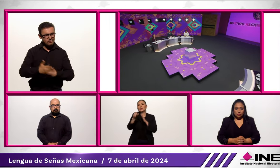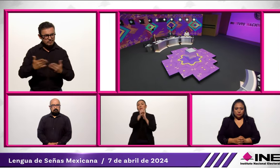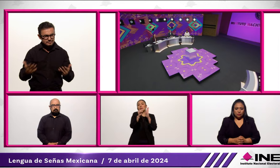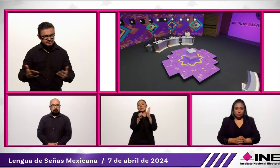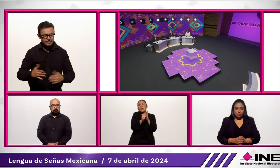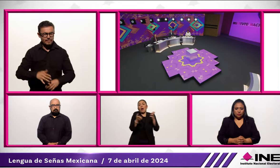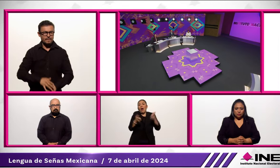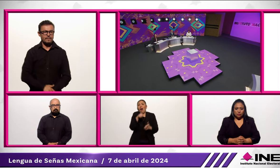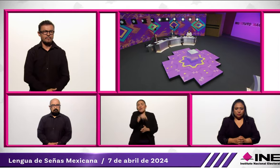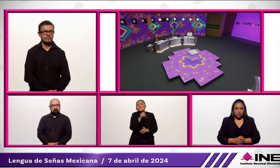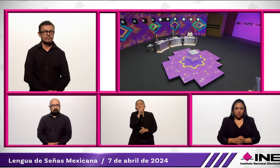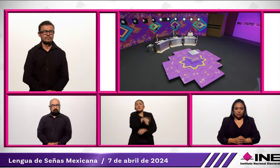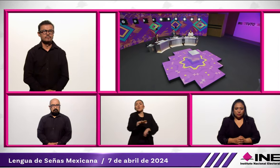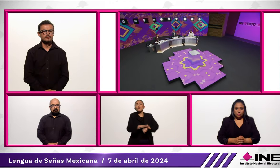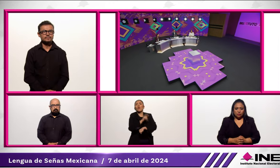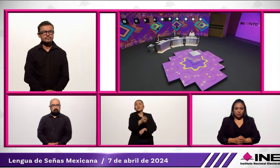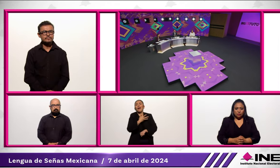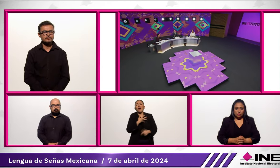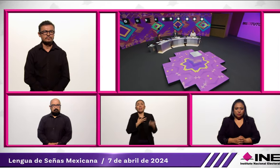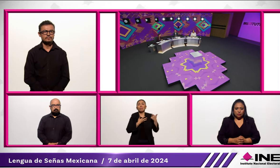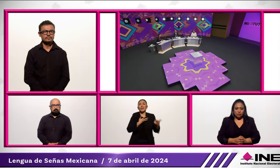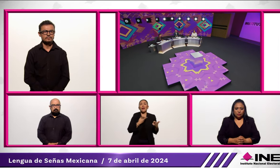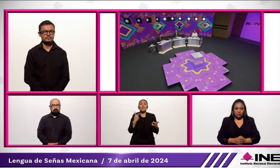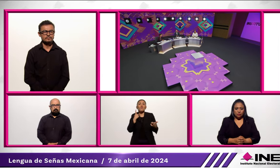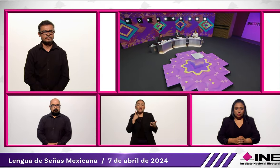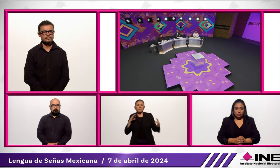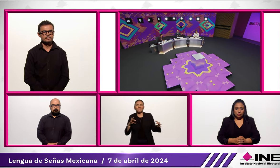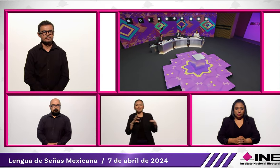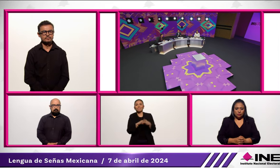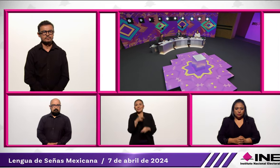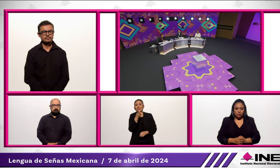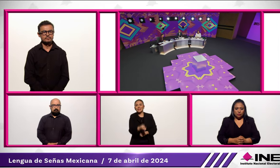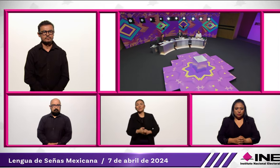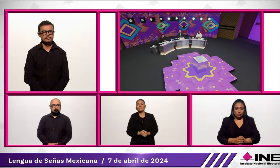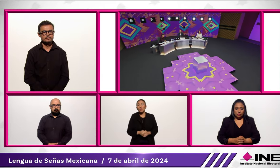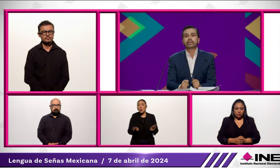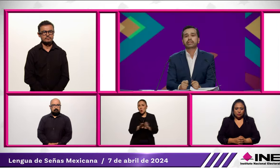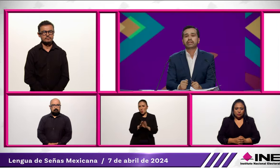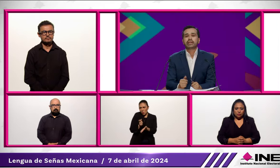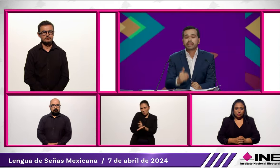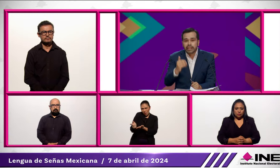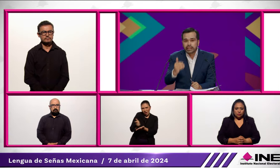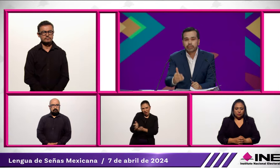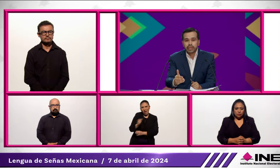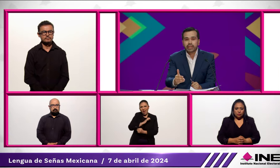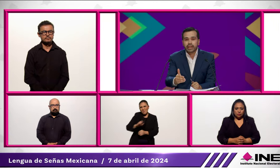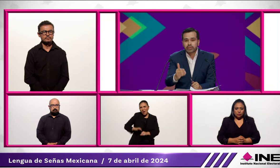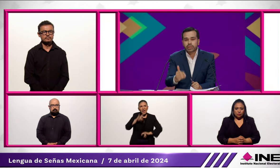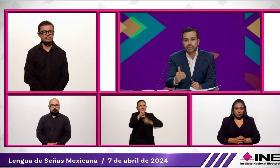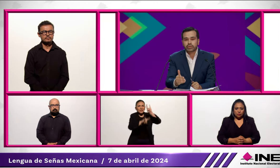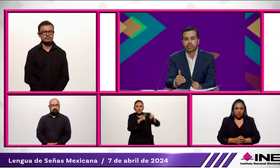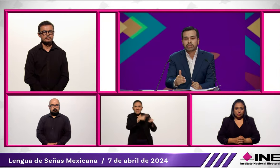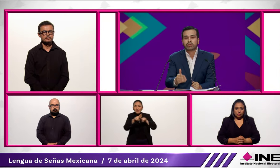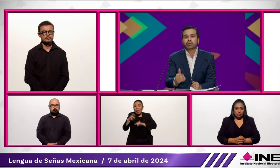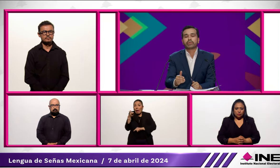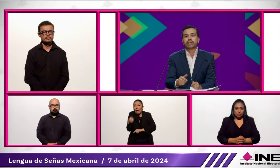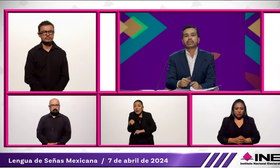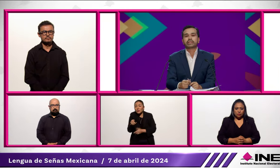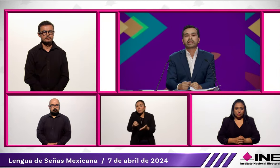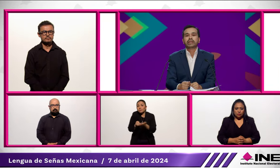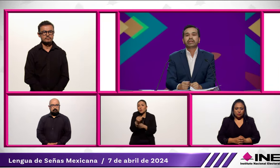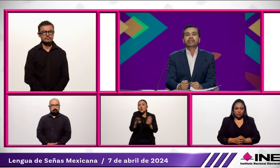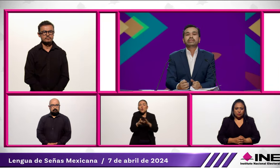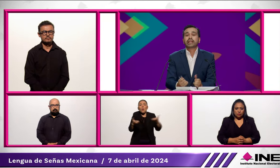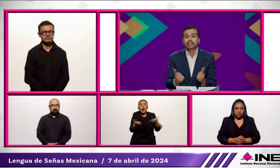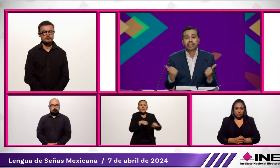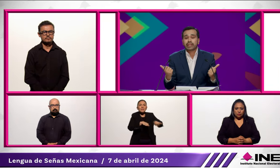construye justamente por la relación que hay entre dinero y política. La manera en la que se financian las campañas determina la actuación de los